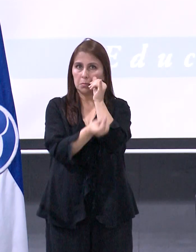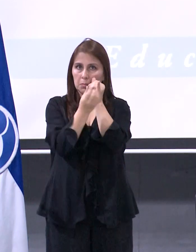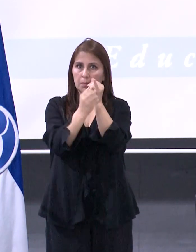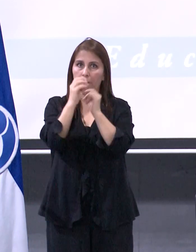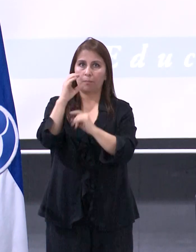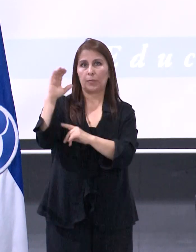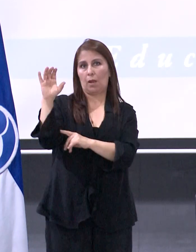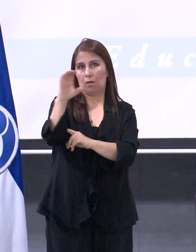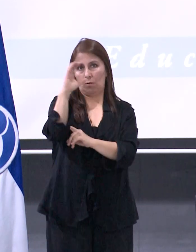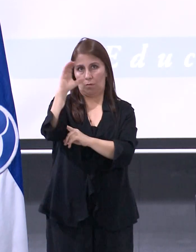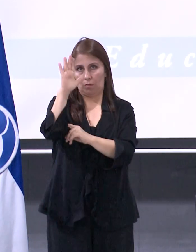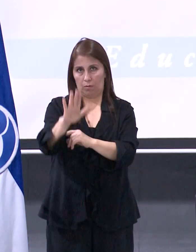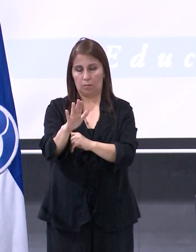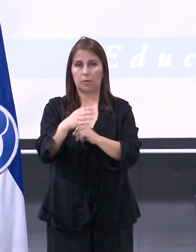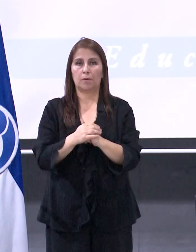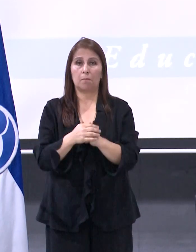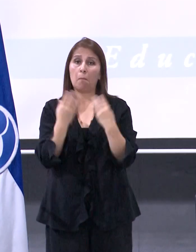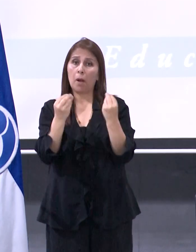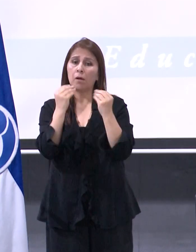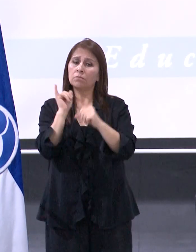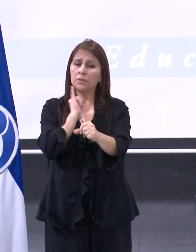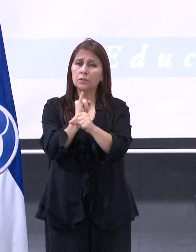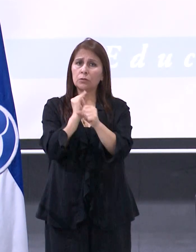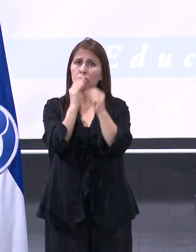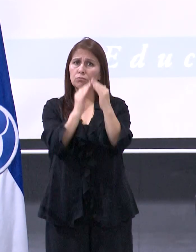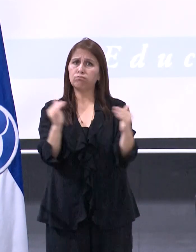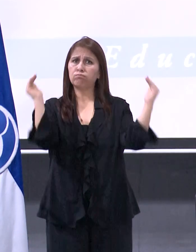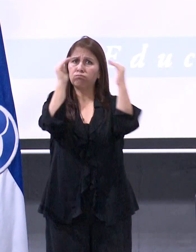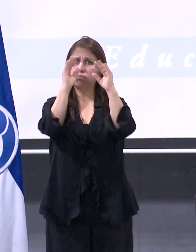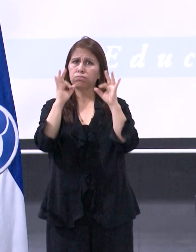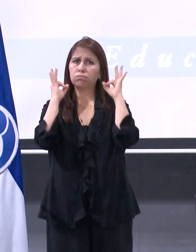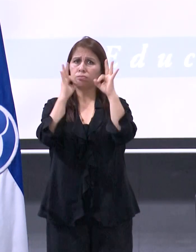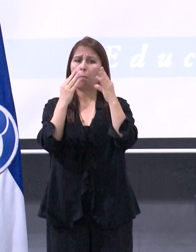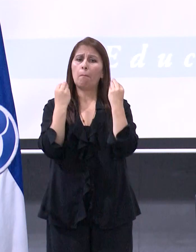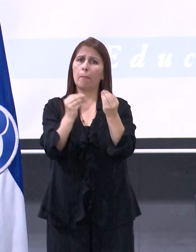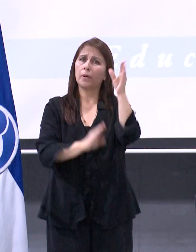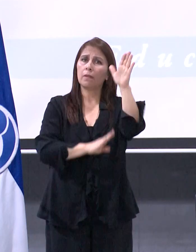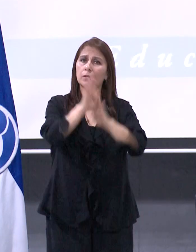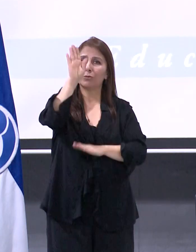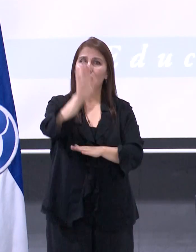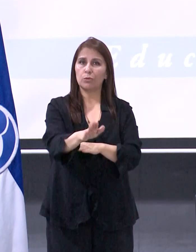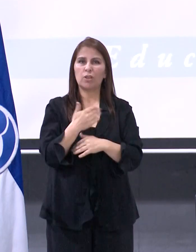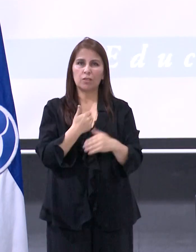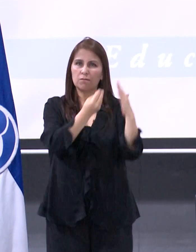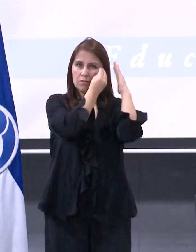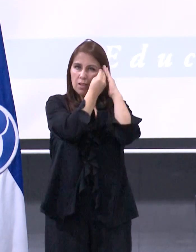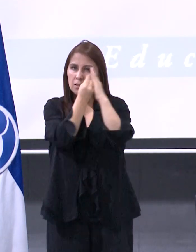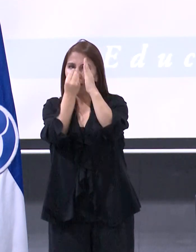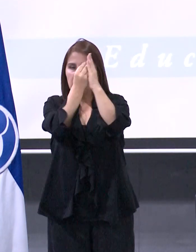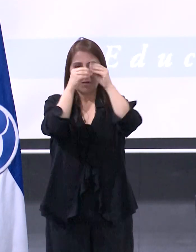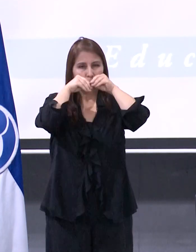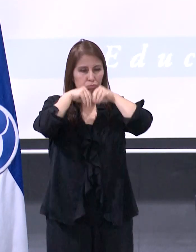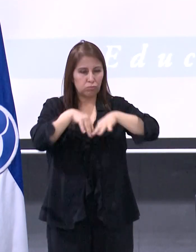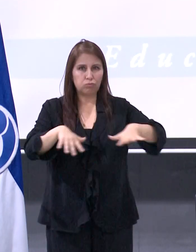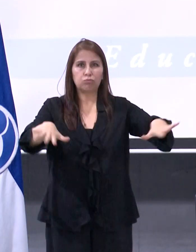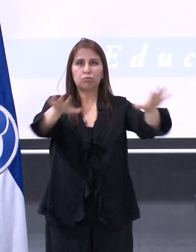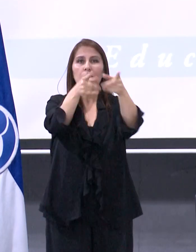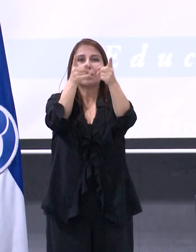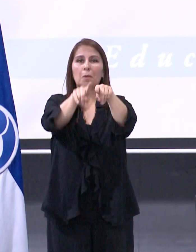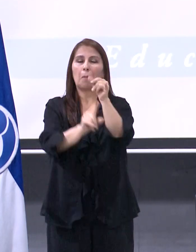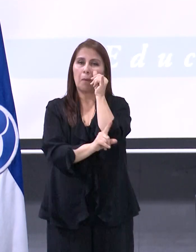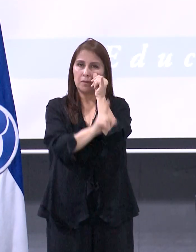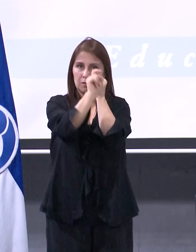escolares en instituciones de alta calidad para el desarrollo y la circulación del saber y de la ciencia